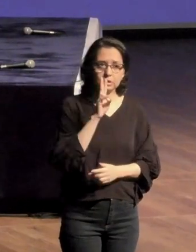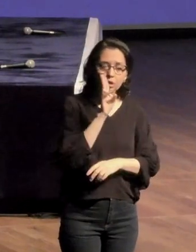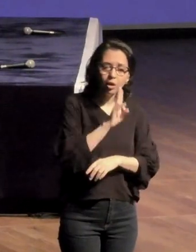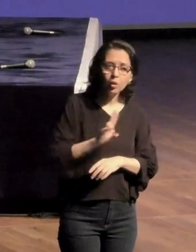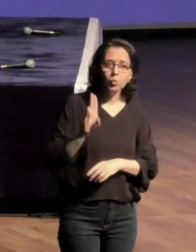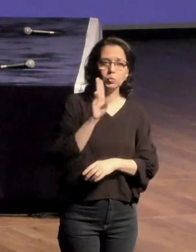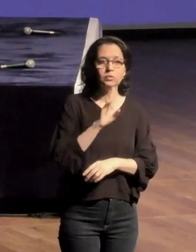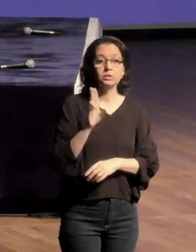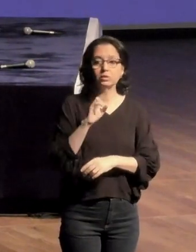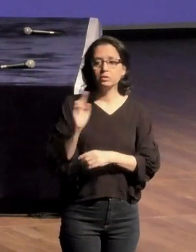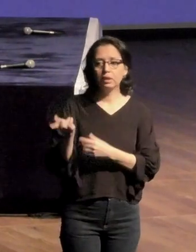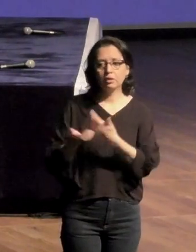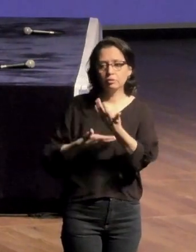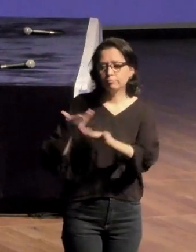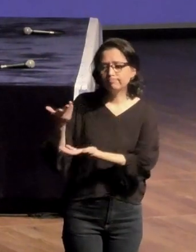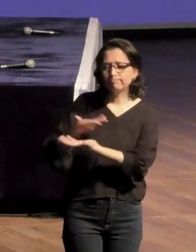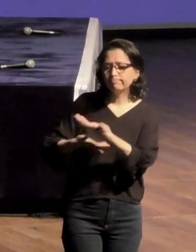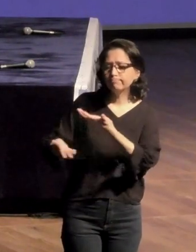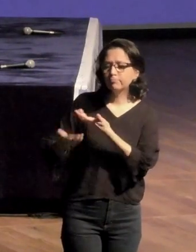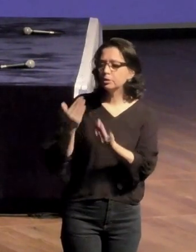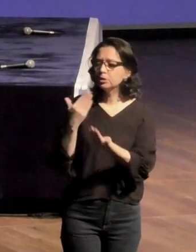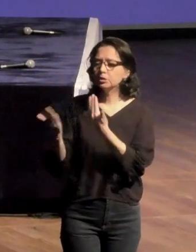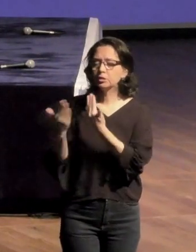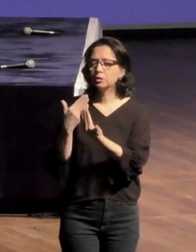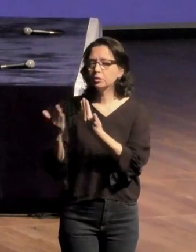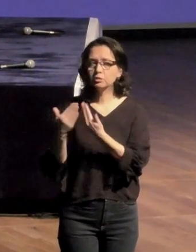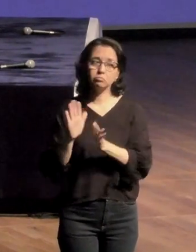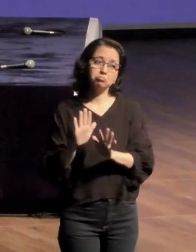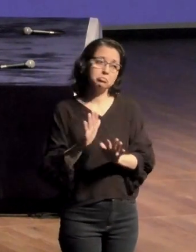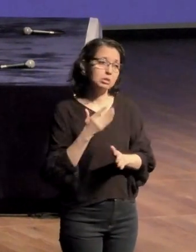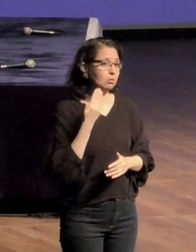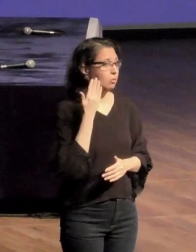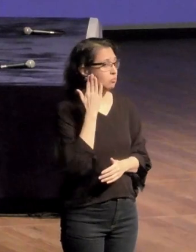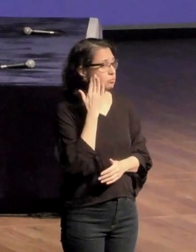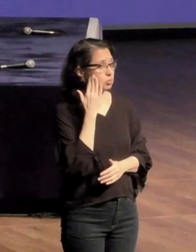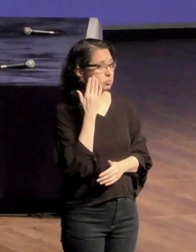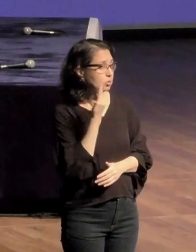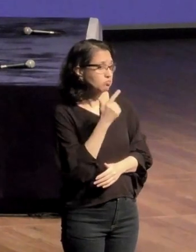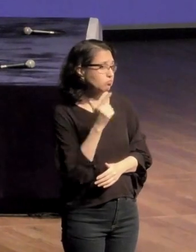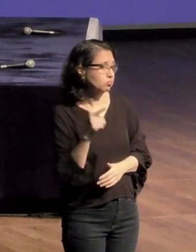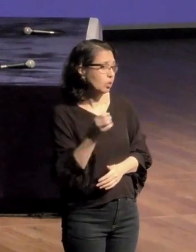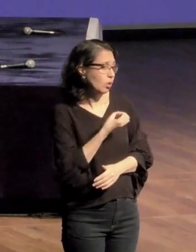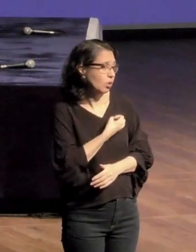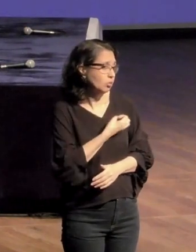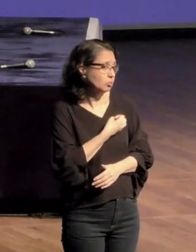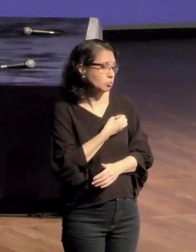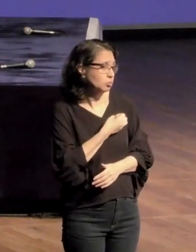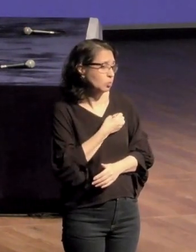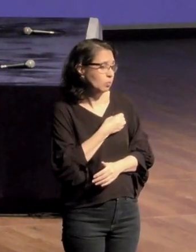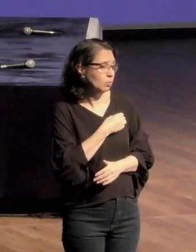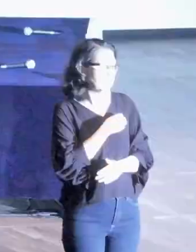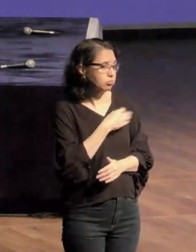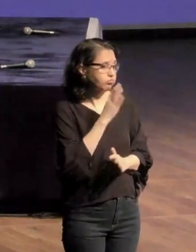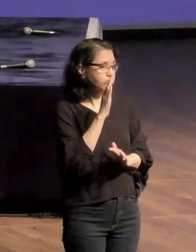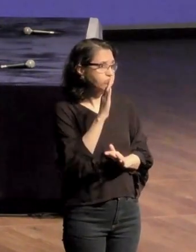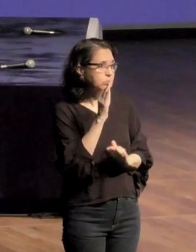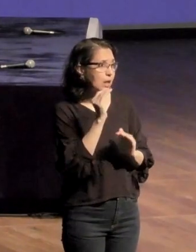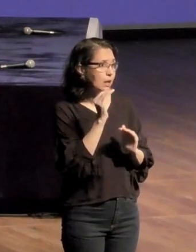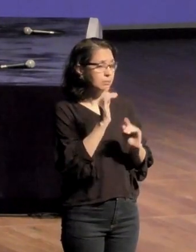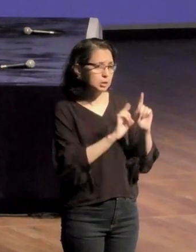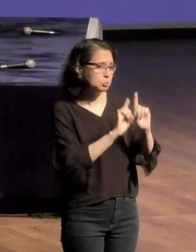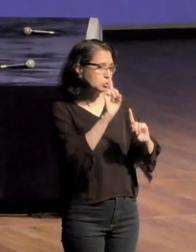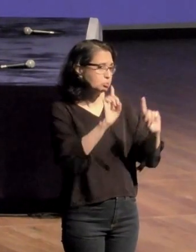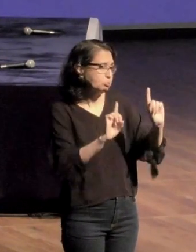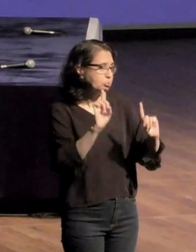porque Até onde eu sei não tem esse número mínimo esse parâmetro né Acho que acaba sendo um processo que cada